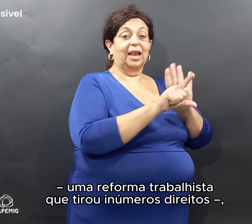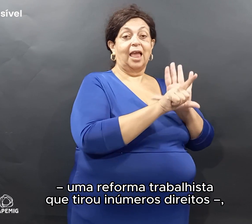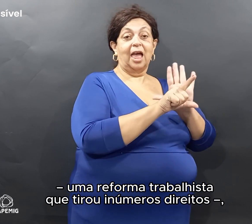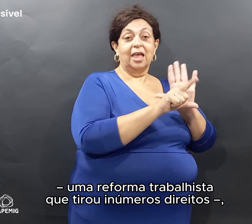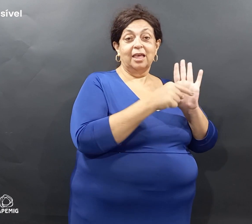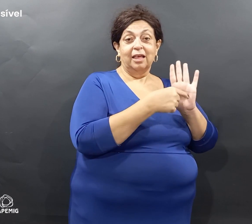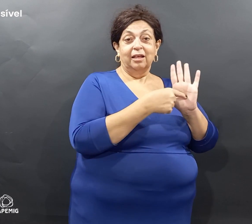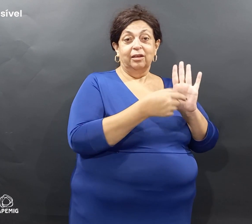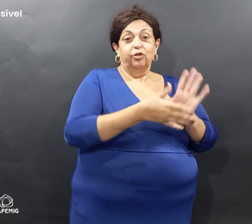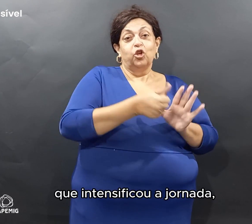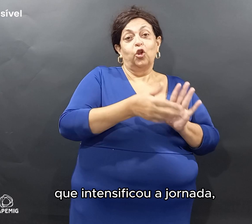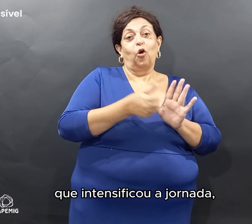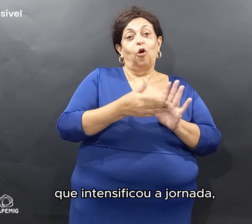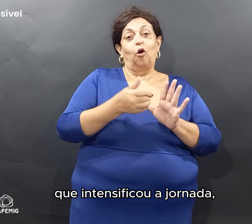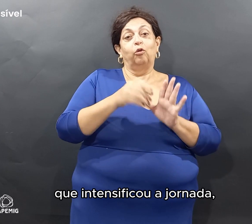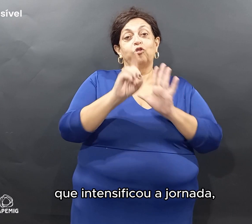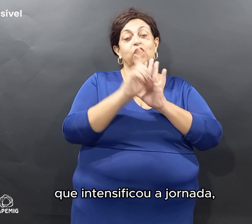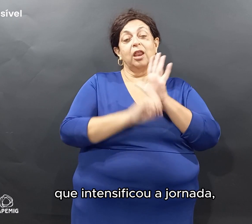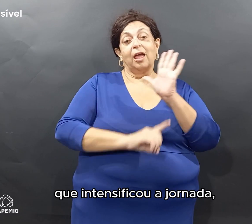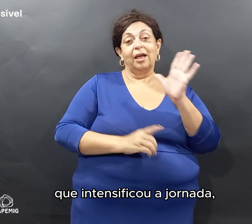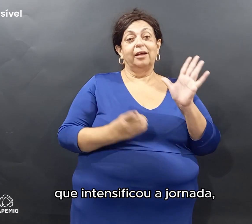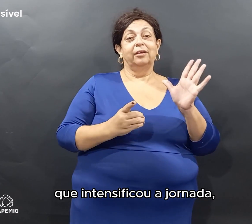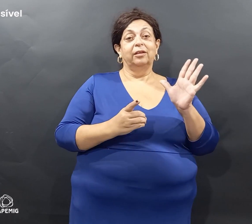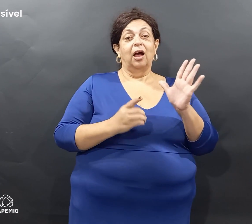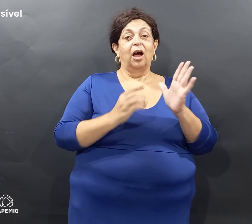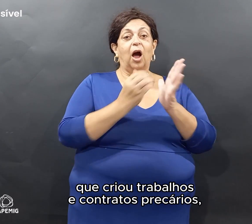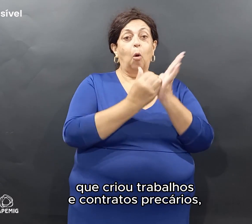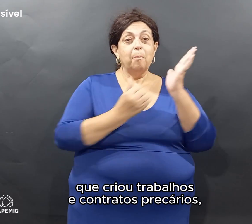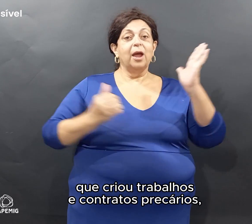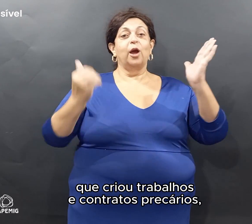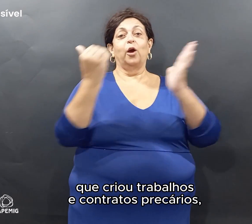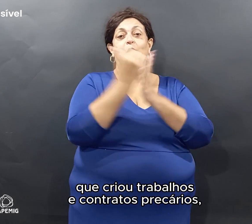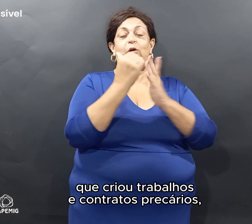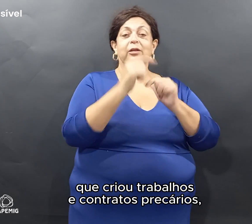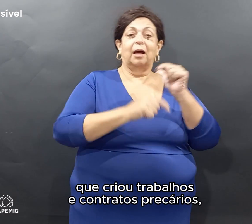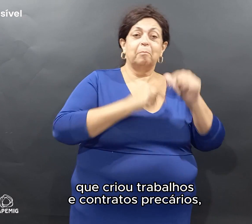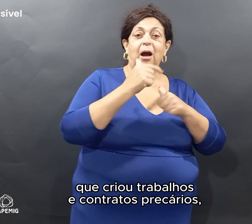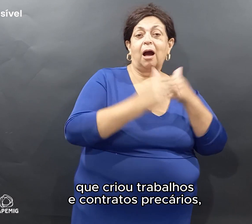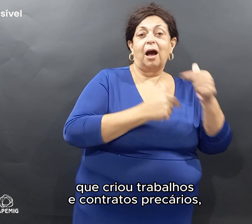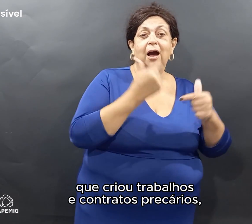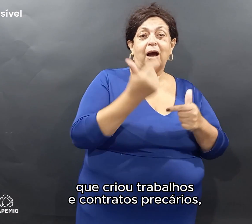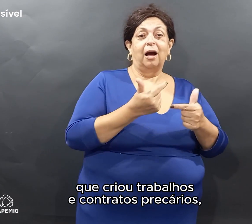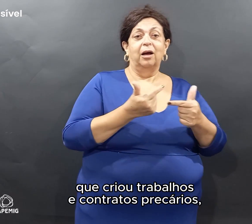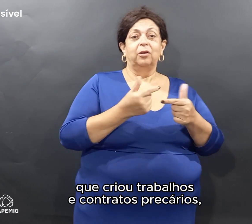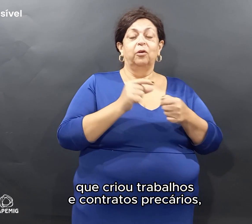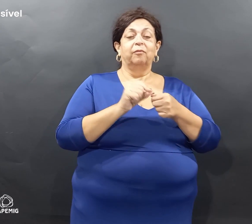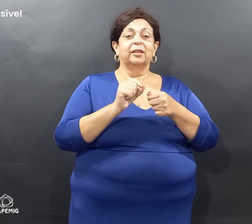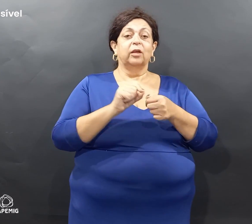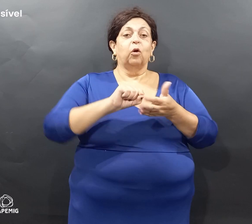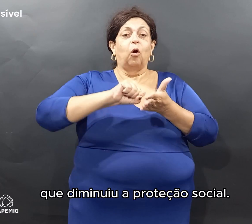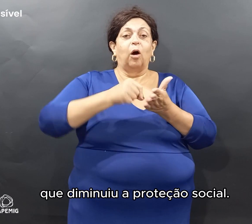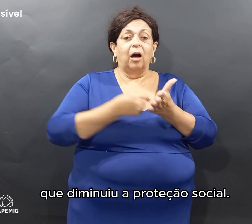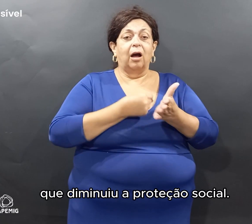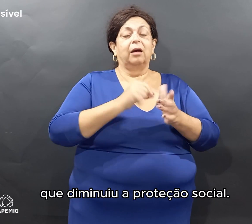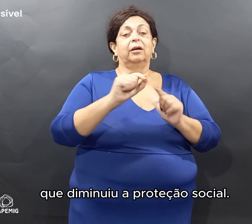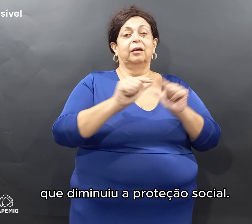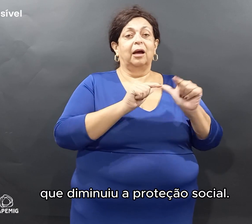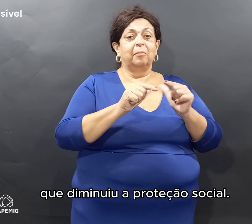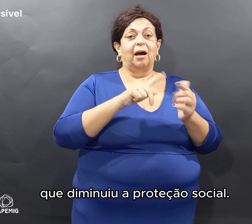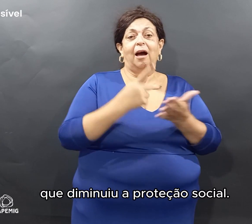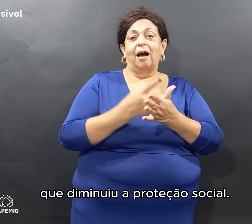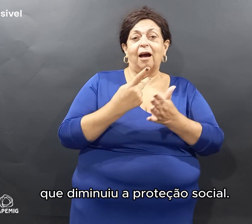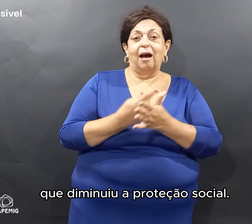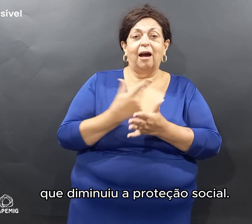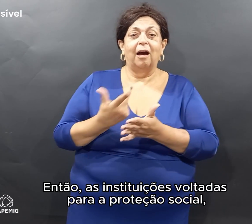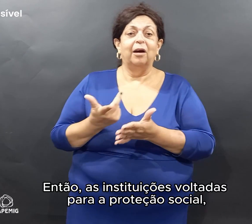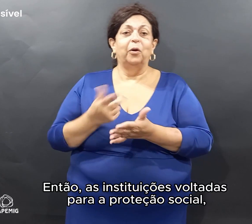inúmeros direitos, que intensificou a jornada, que criou trabalhos e contratos precários, que diminuiu a